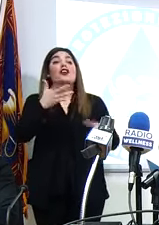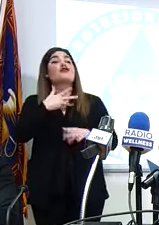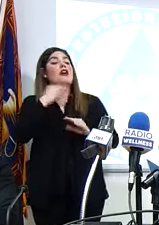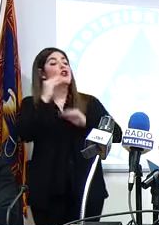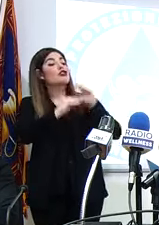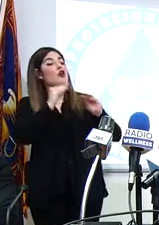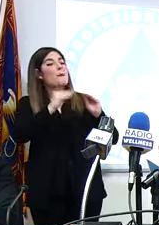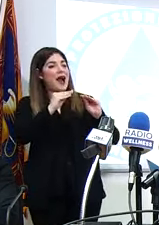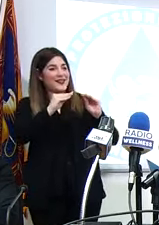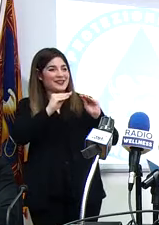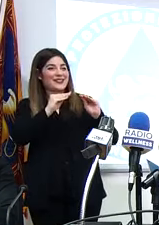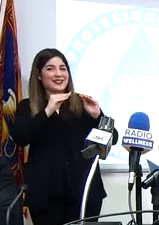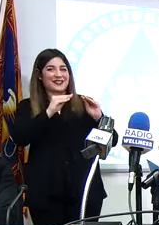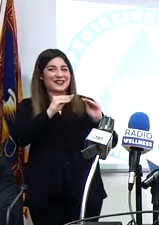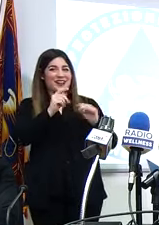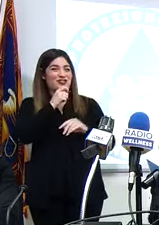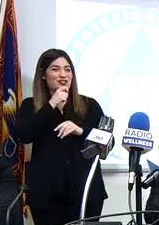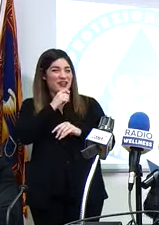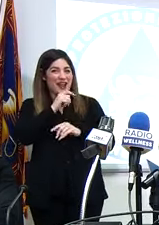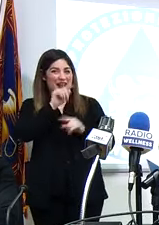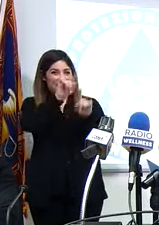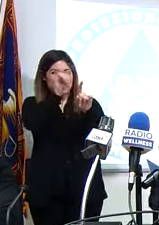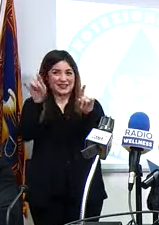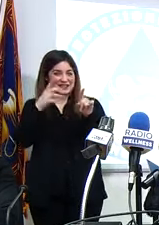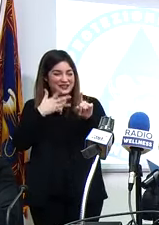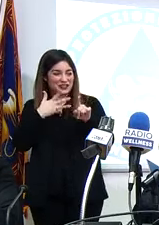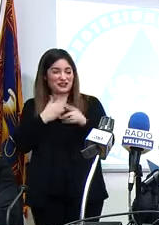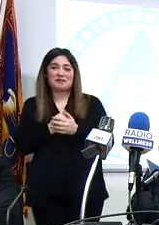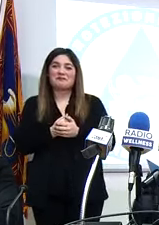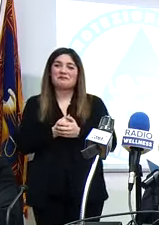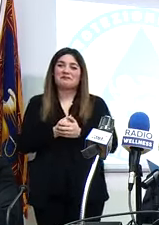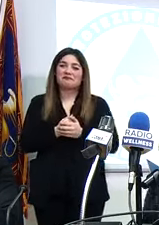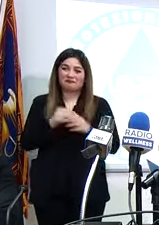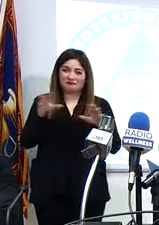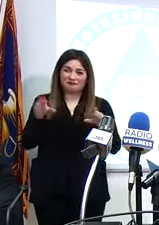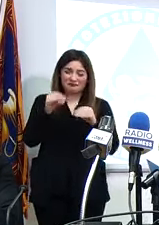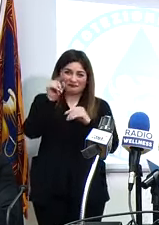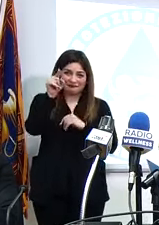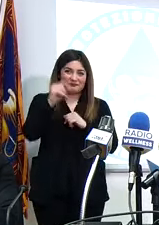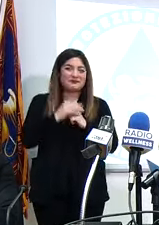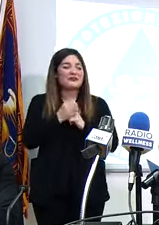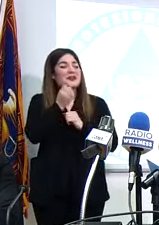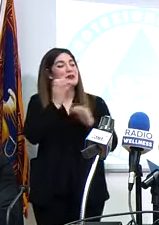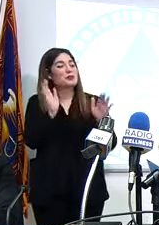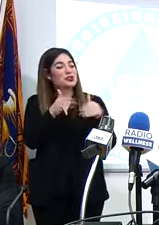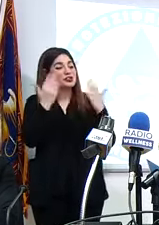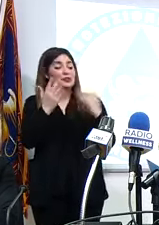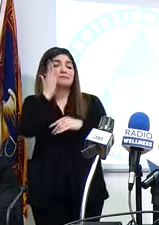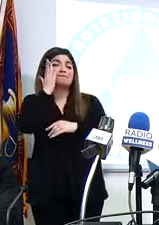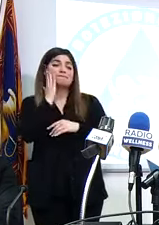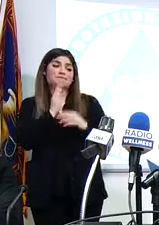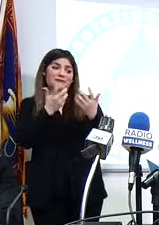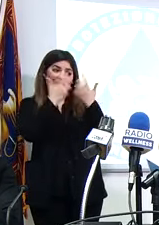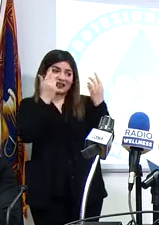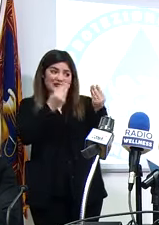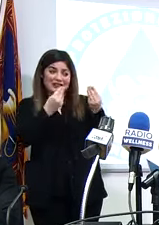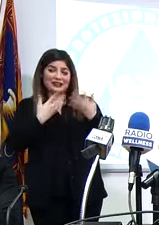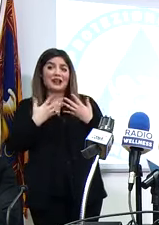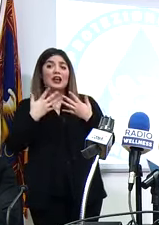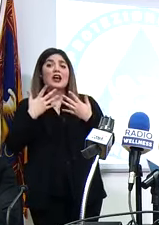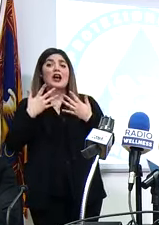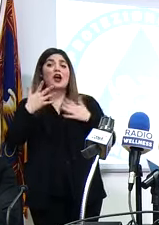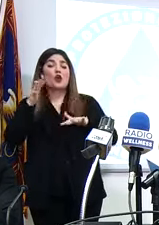Marchiori, Nicolussi, Tosà. Buongiorno. Intanto, se poteva chiarirci i dubbi su, ci aveva